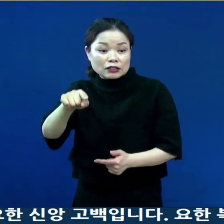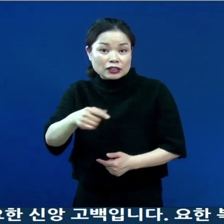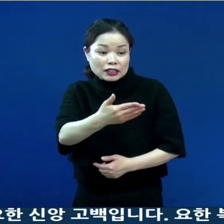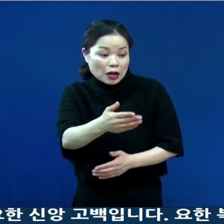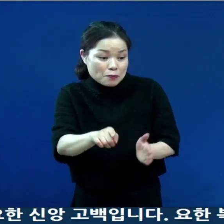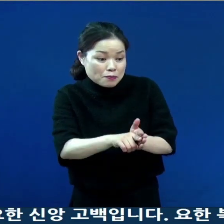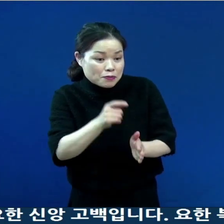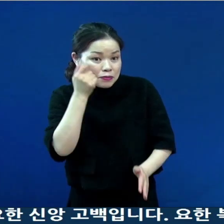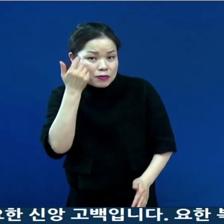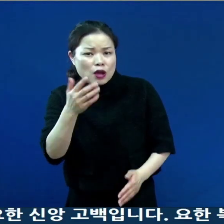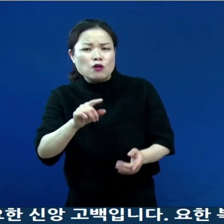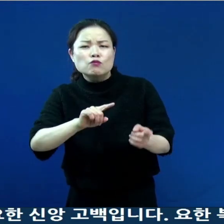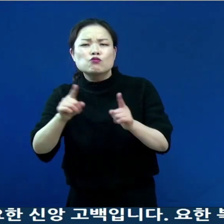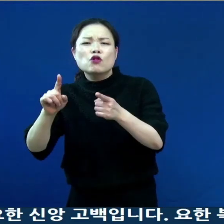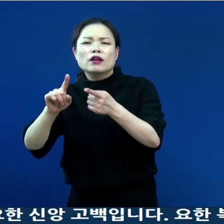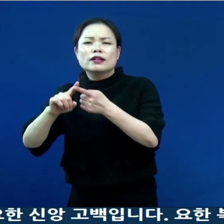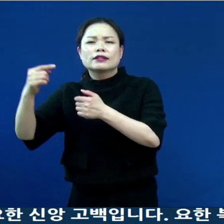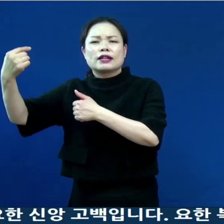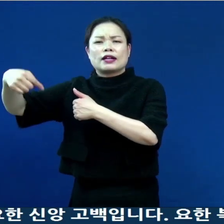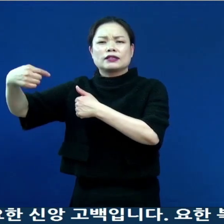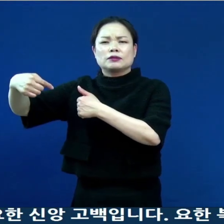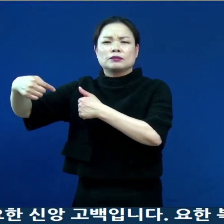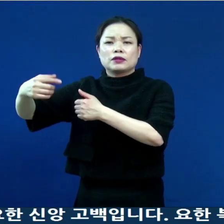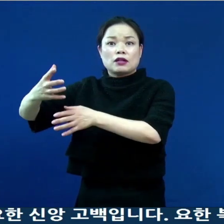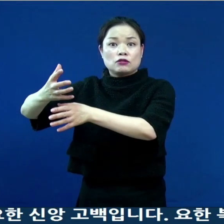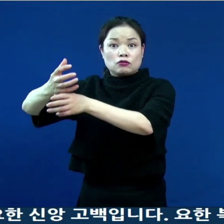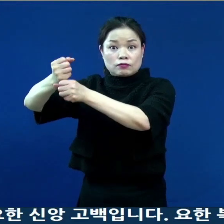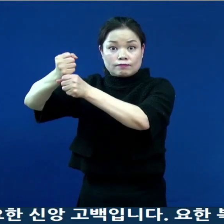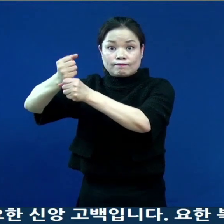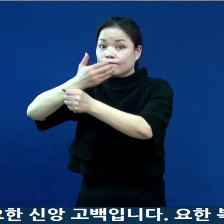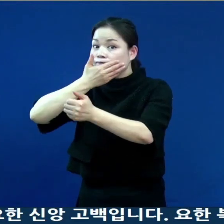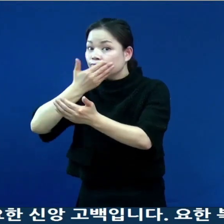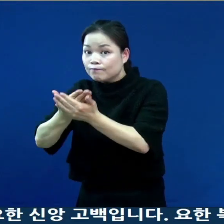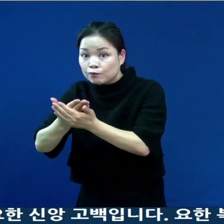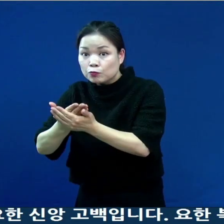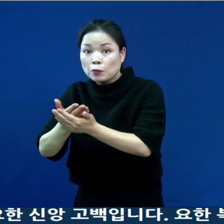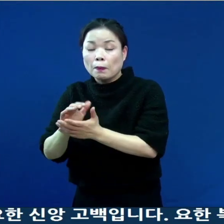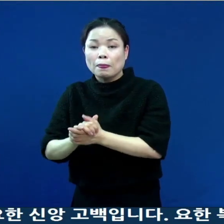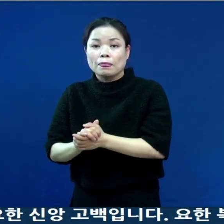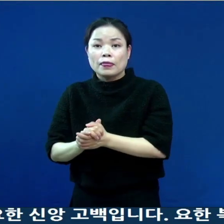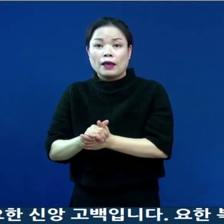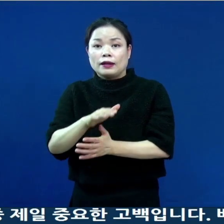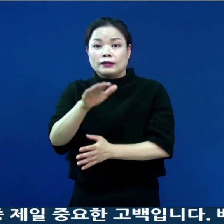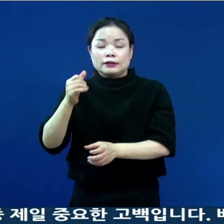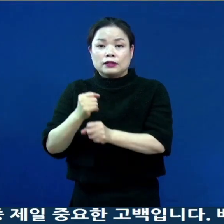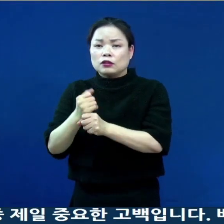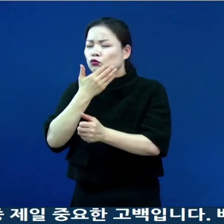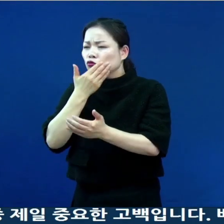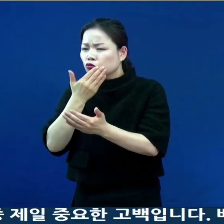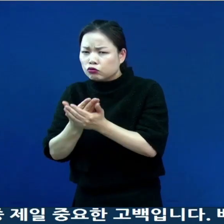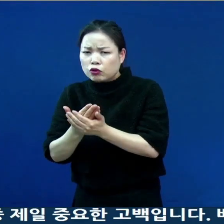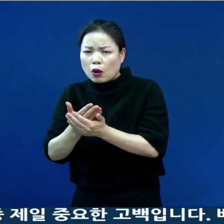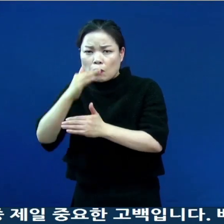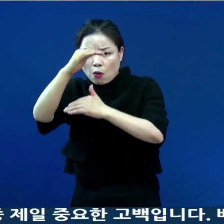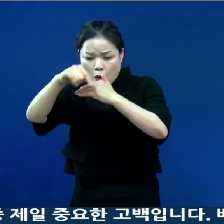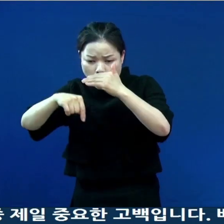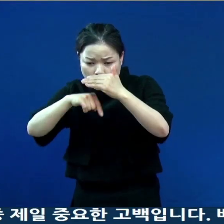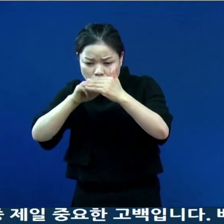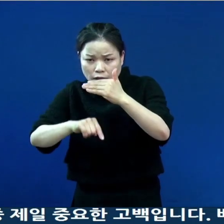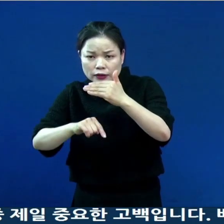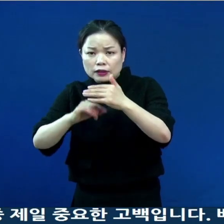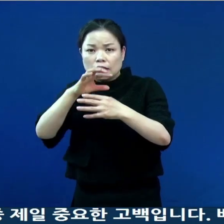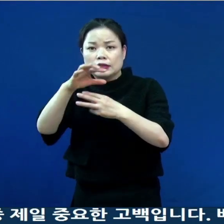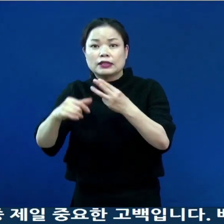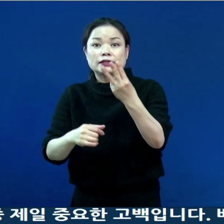내가 믿느냐. 부활에 대한 예수님의 가르침의 하이라이트입니다. 부활에 대한 예수님의 가르침의 하이라이트가 이 본문 가운데 한 3개